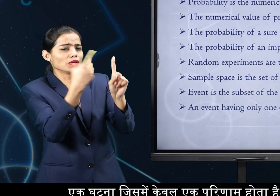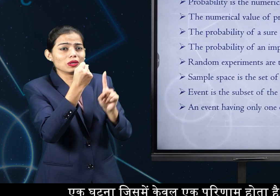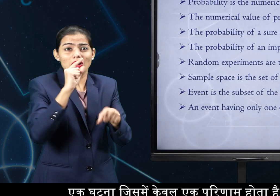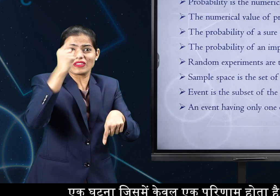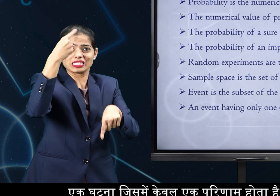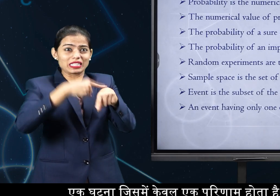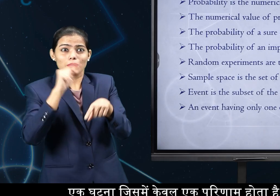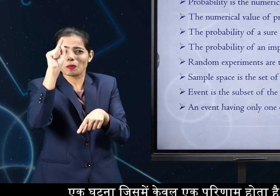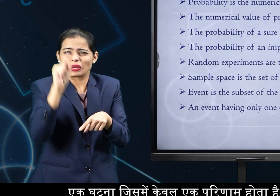प्राथमिक घटना कहा जाता है।